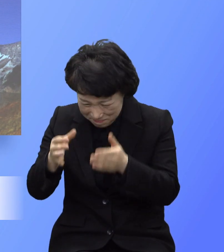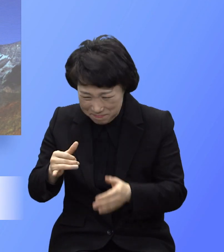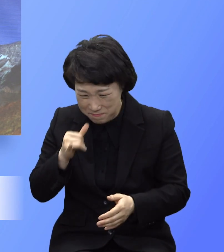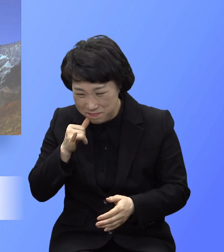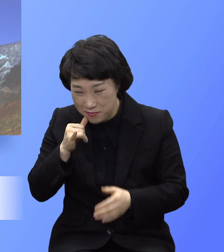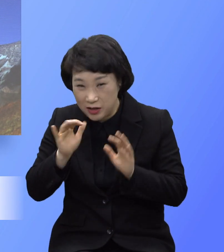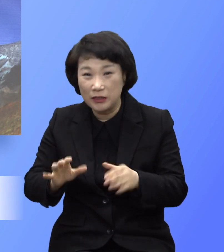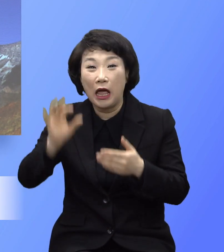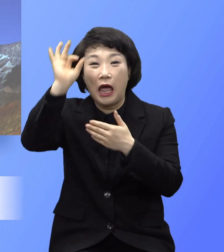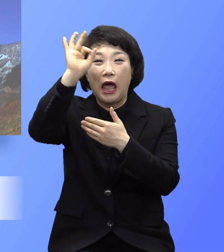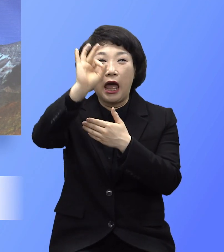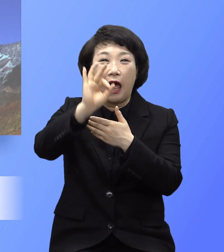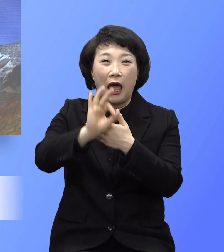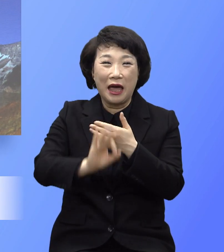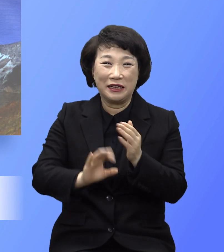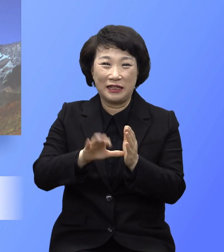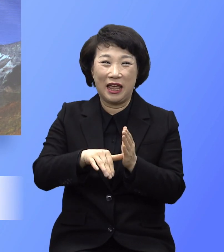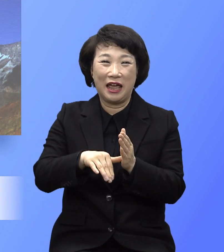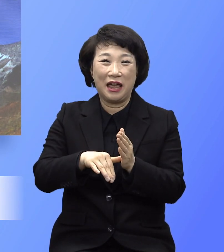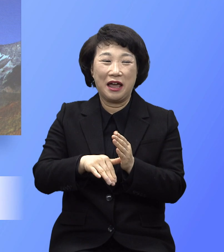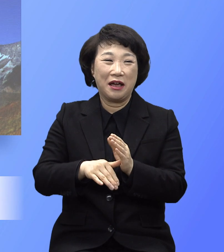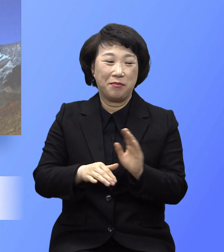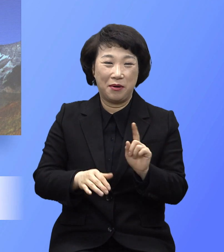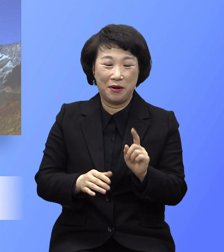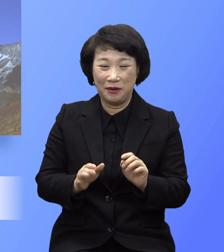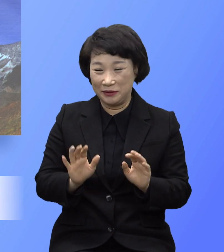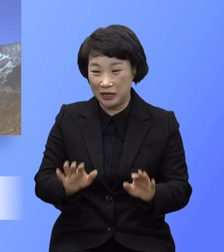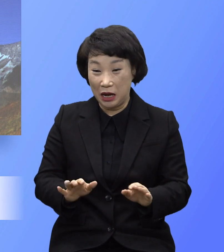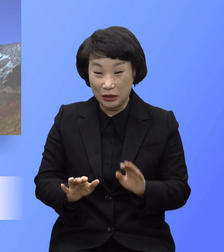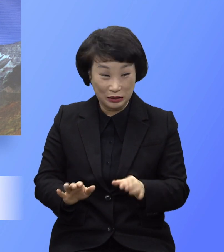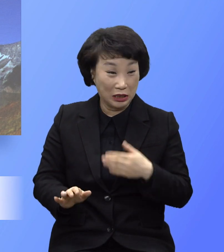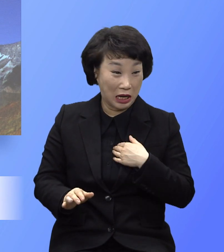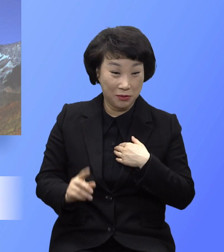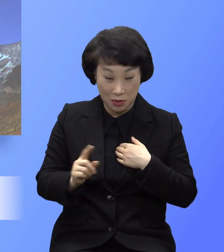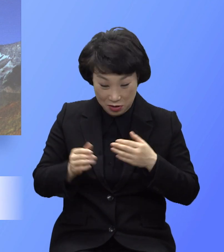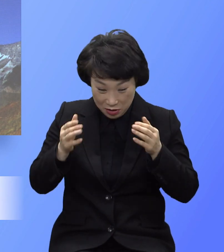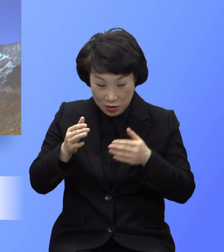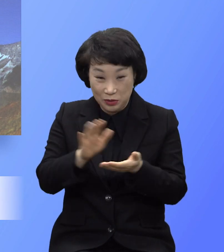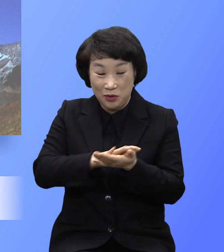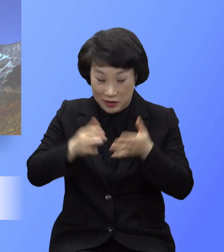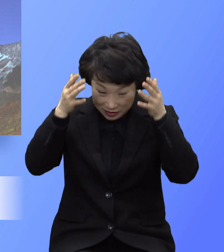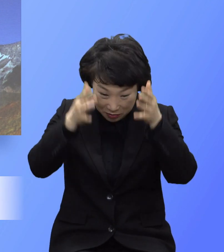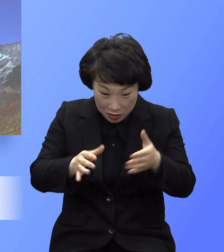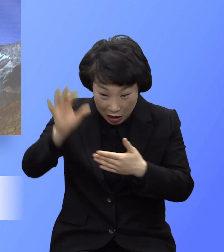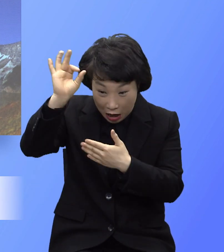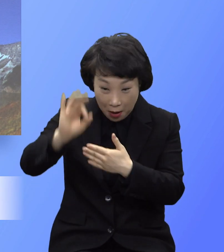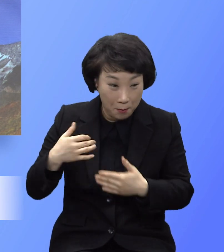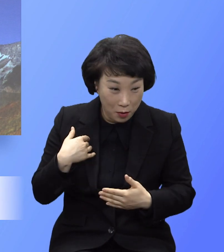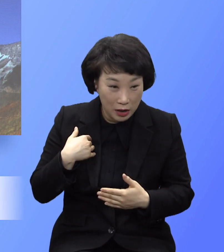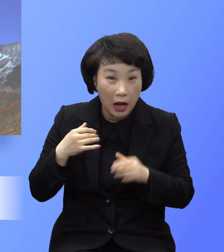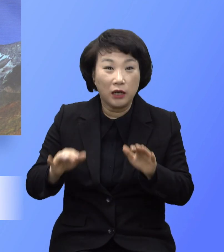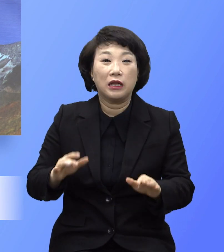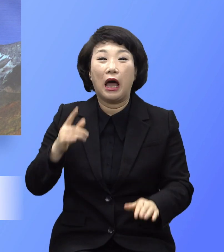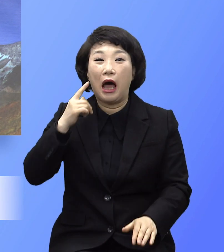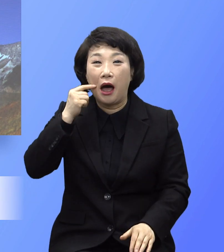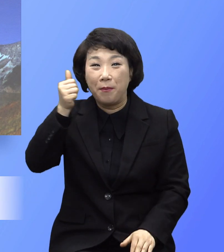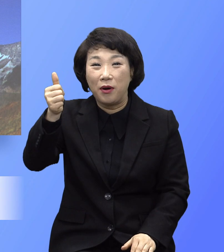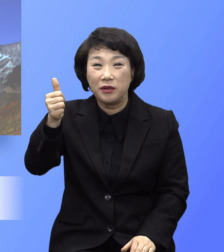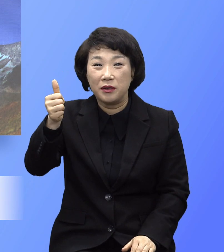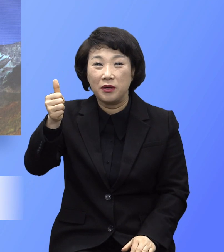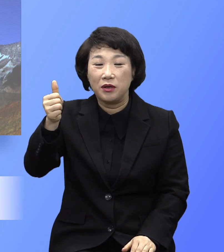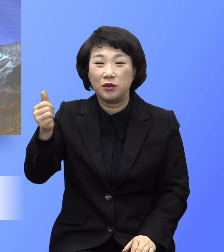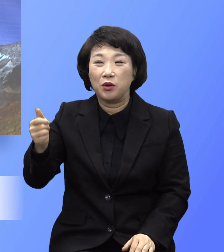그러다 저녁 때가 저물어집니다. 저물어 가는 것도 모릅니다. 근데 아버지께서